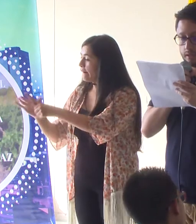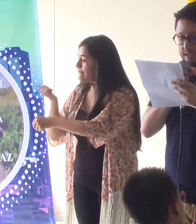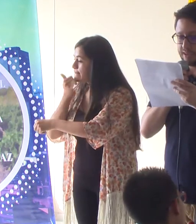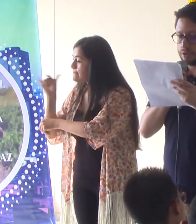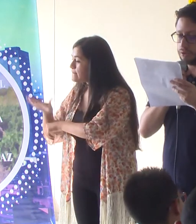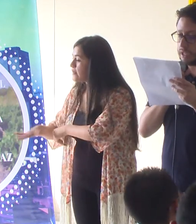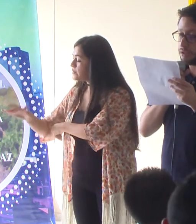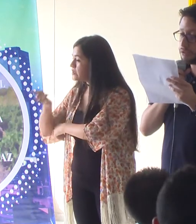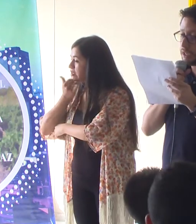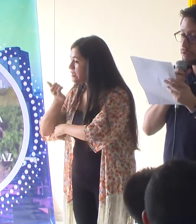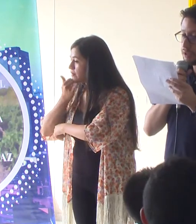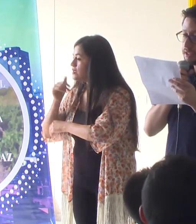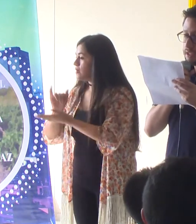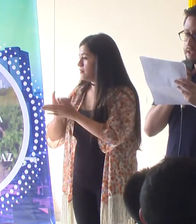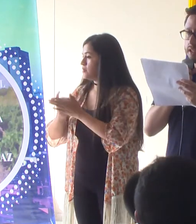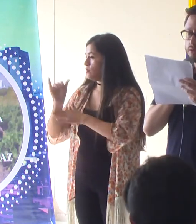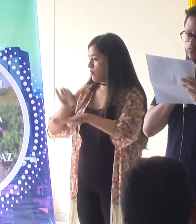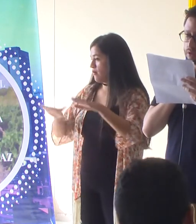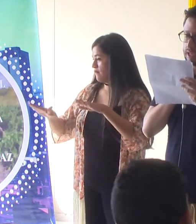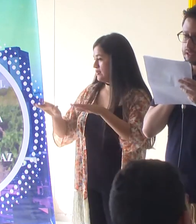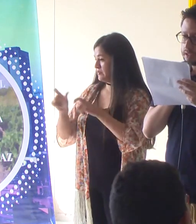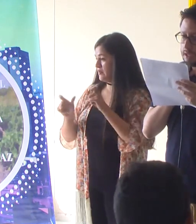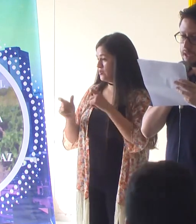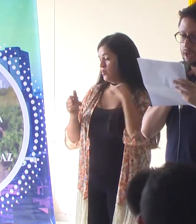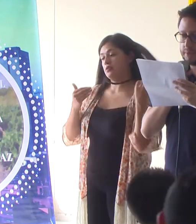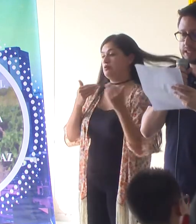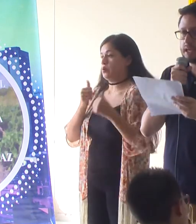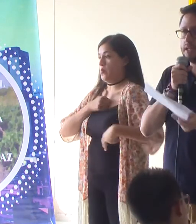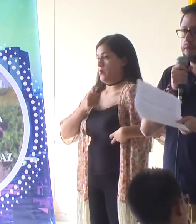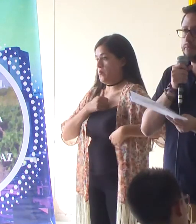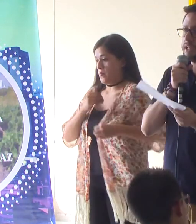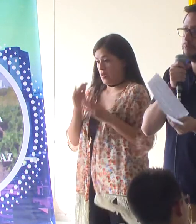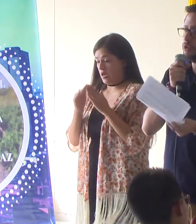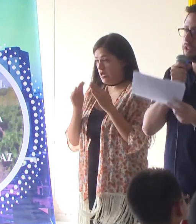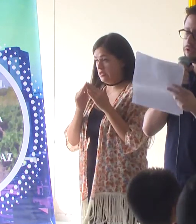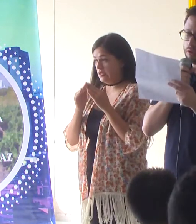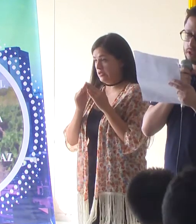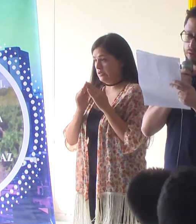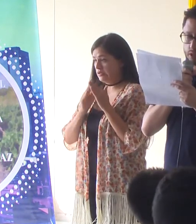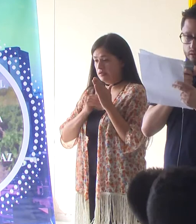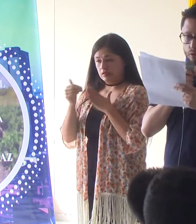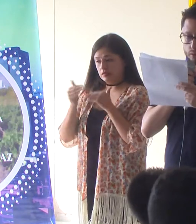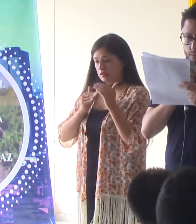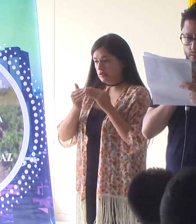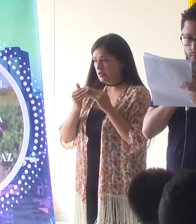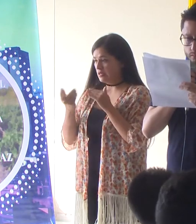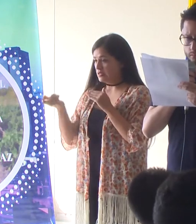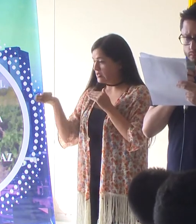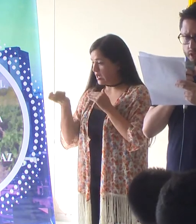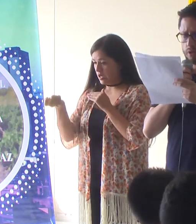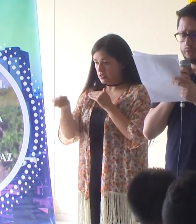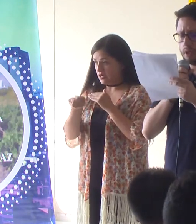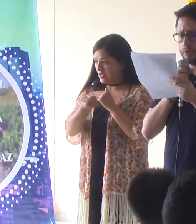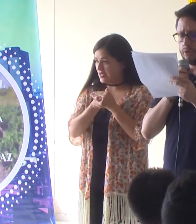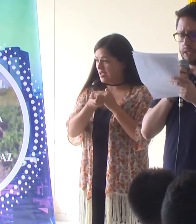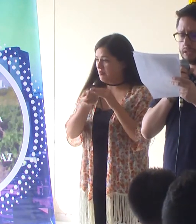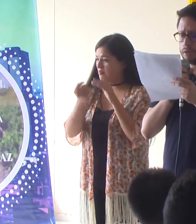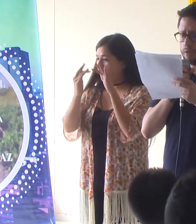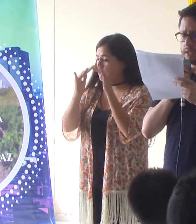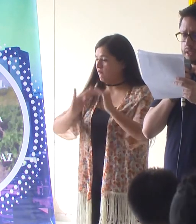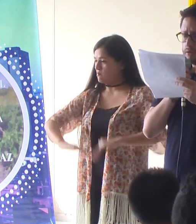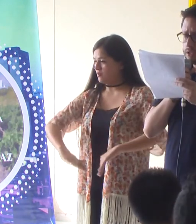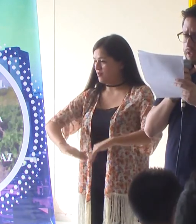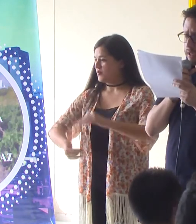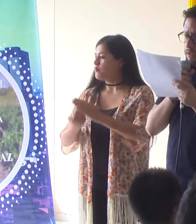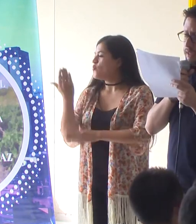en contados casos resisten en sus casas a pesar de la demolición de sus entornos en cuanto a la movilidad